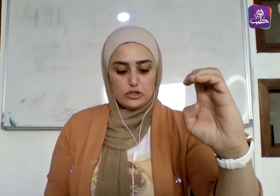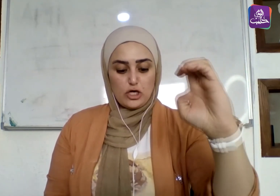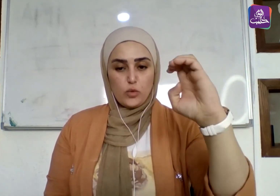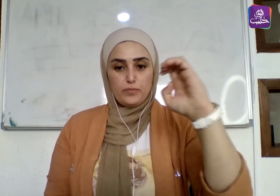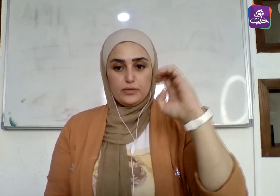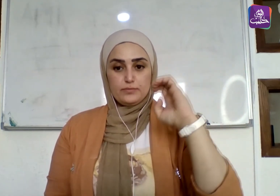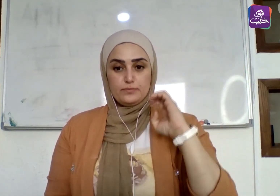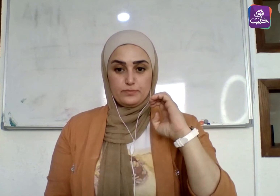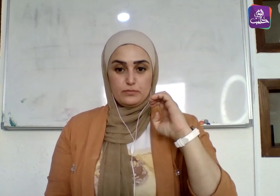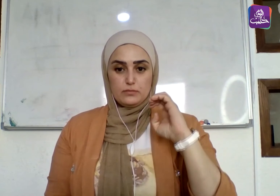جاوب،